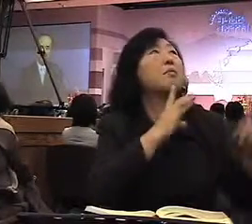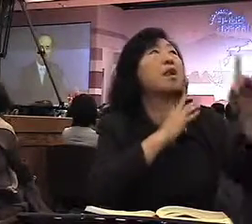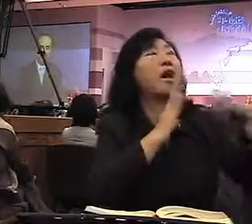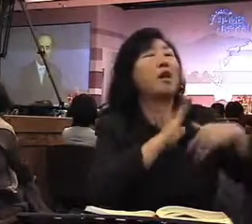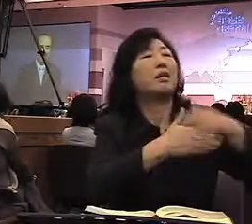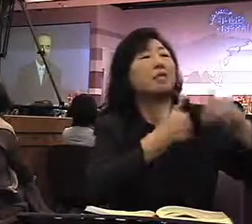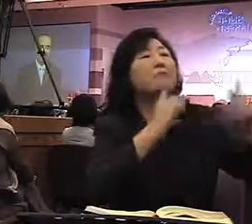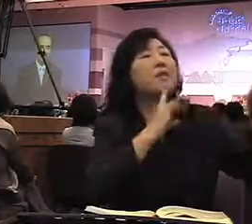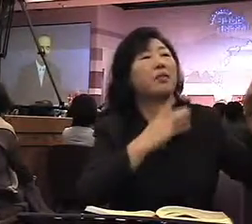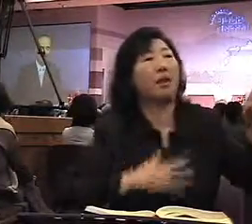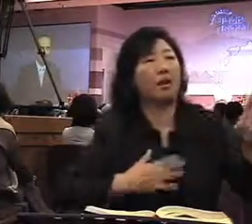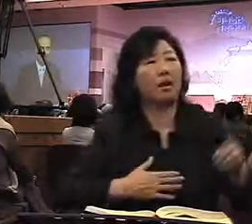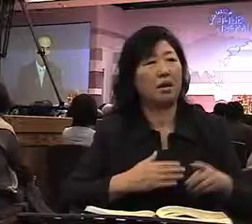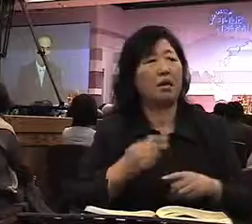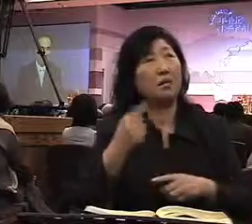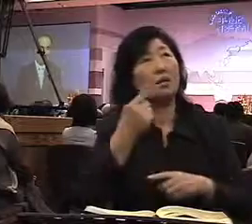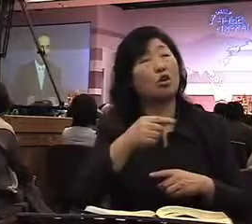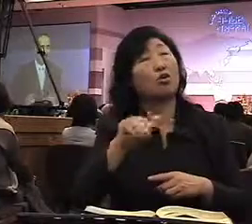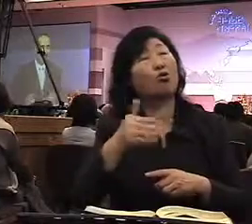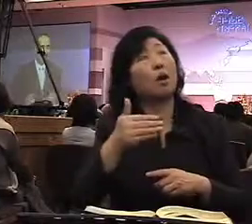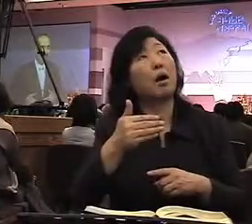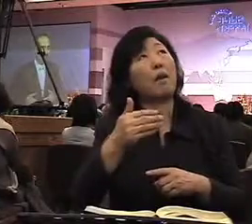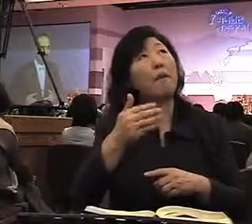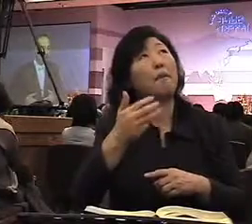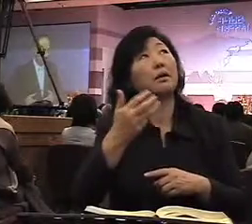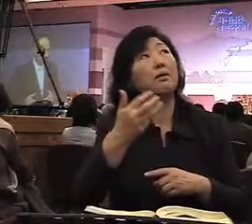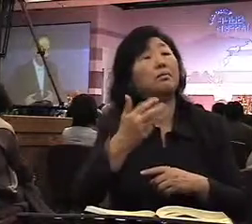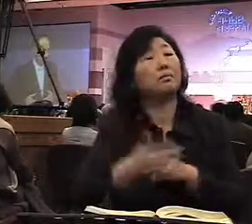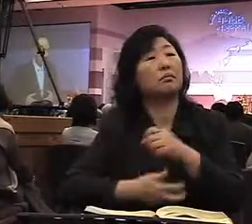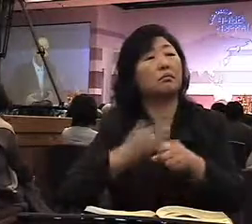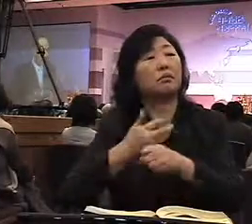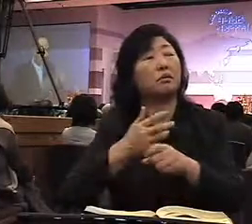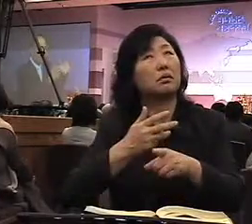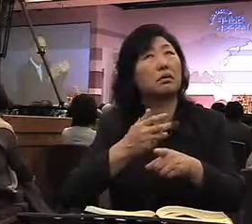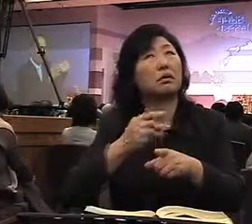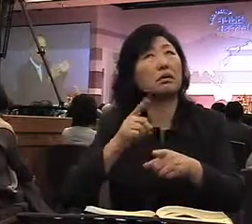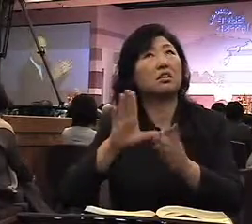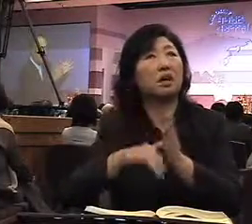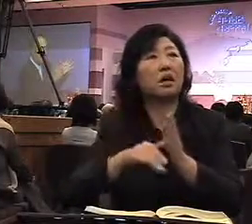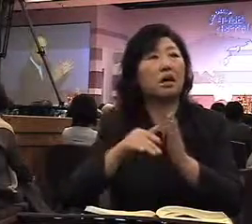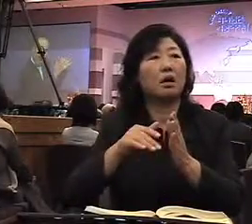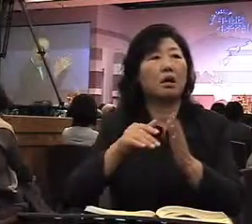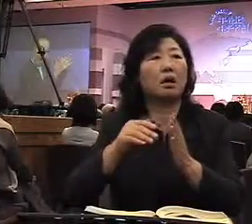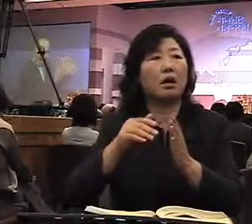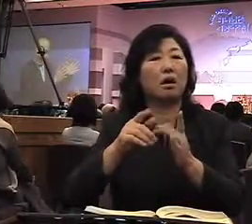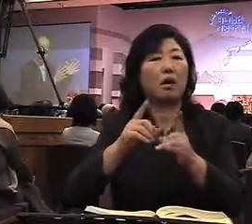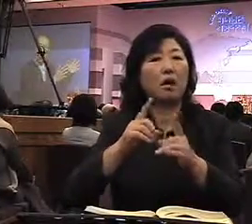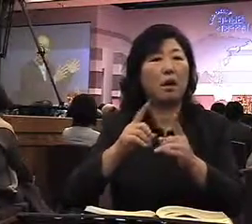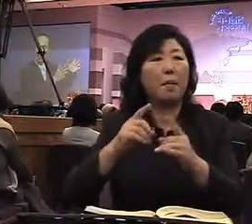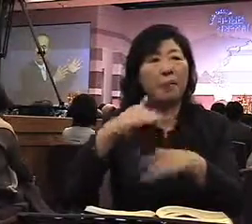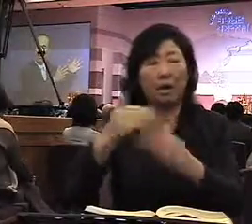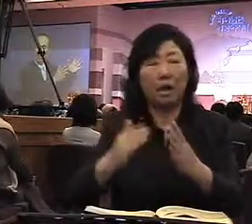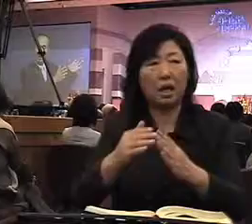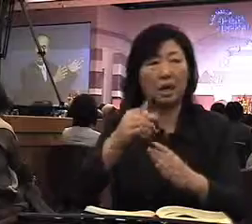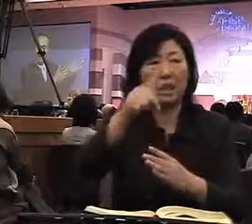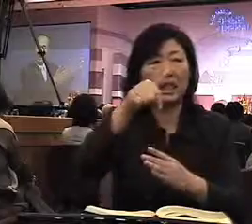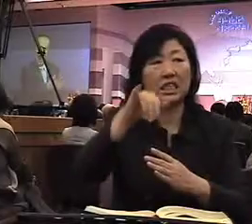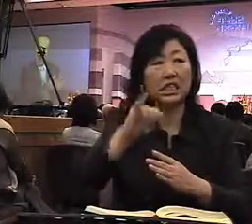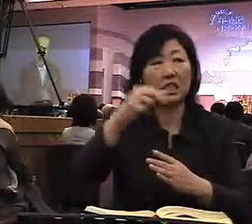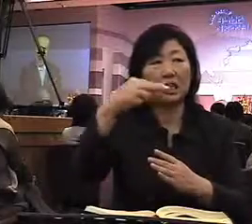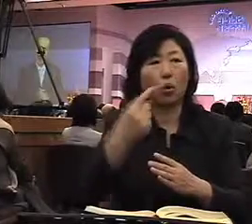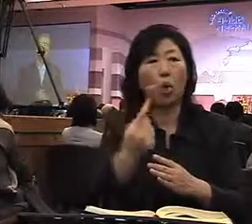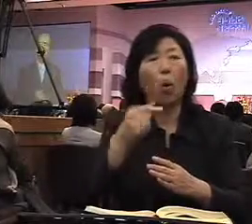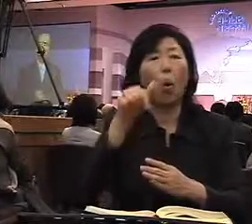오면서 82년도에 미국을 처음 와봤어요. 근데 머물고 있는 집을 보니까 좋더라고요. 그 방에 보니까 골방이 있어요. 기도방이.